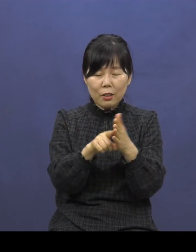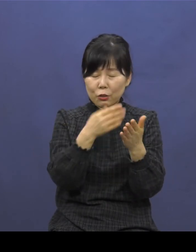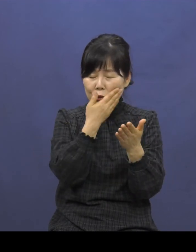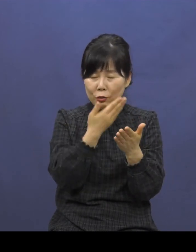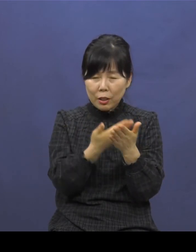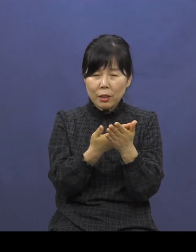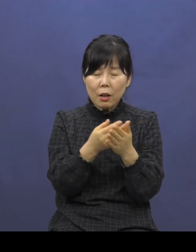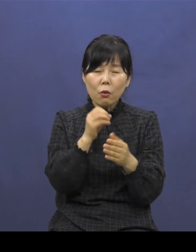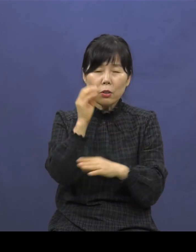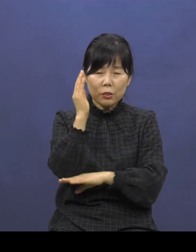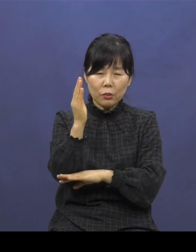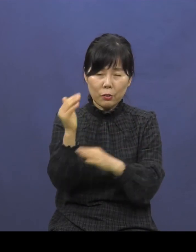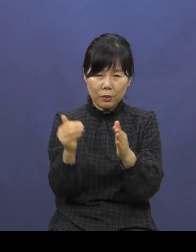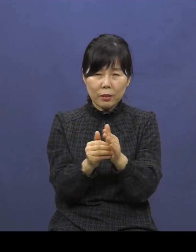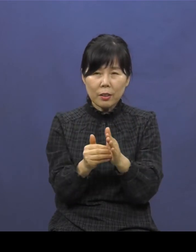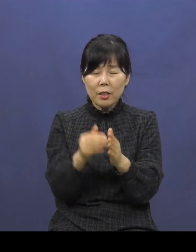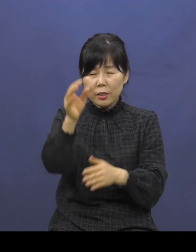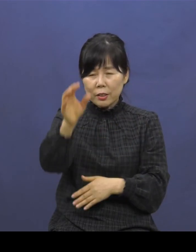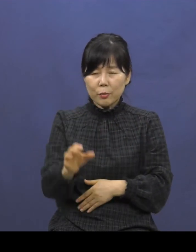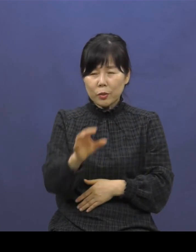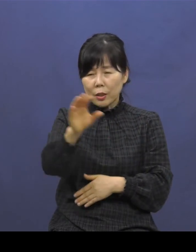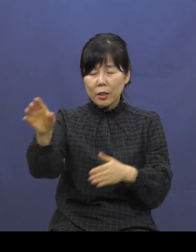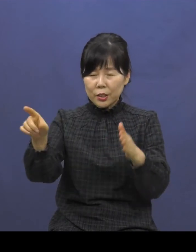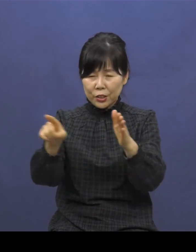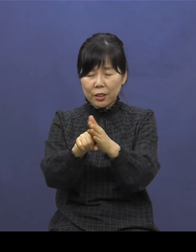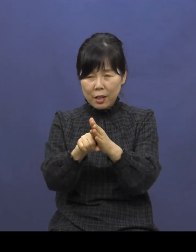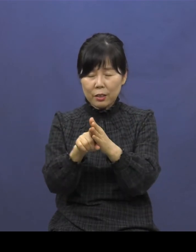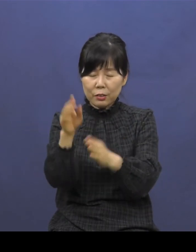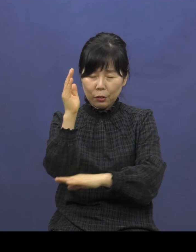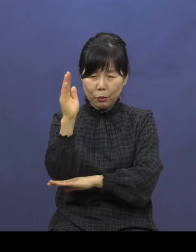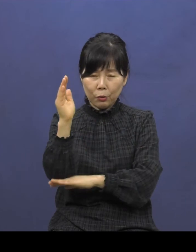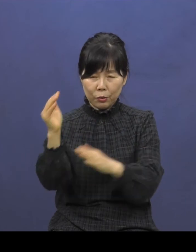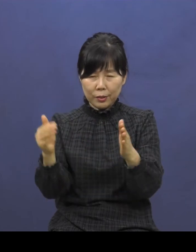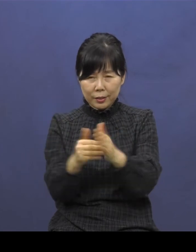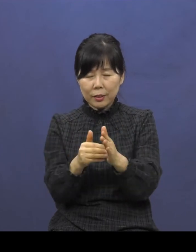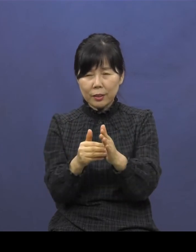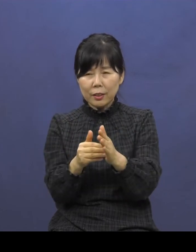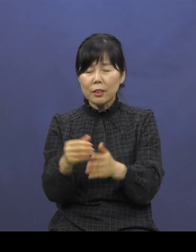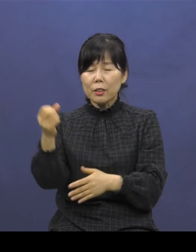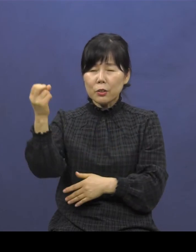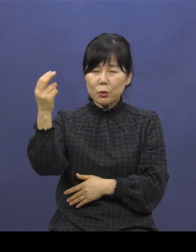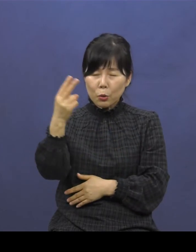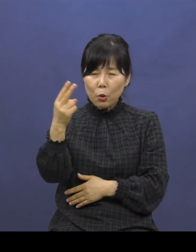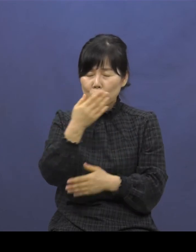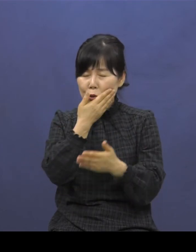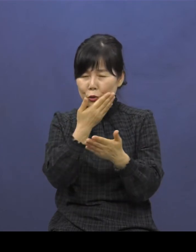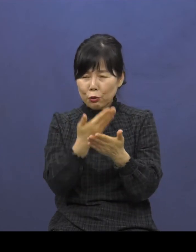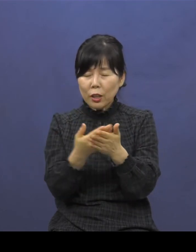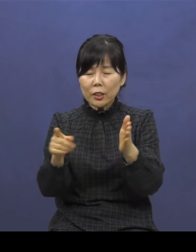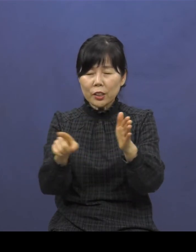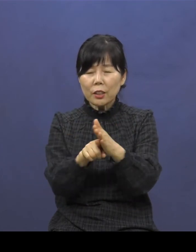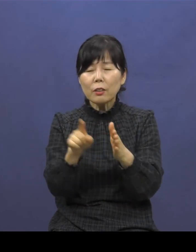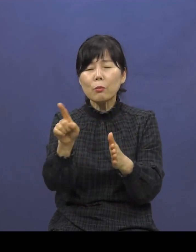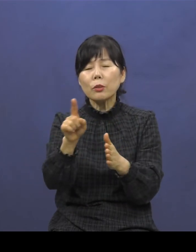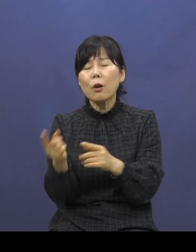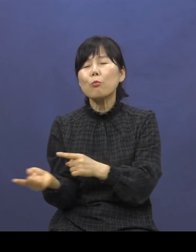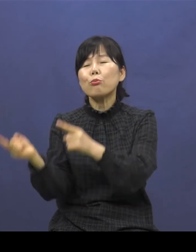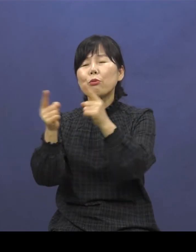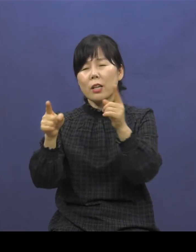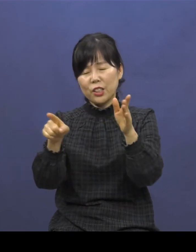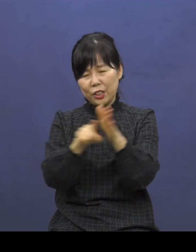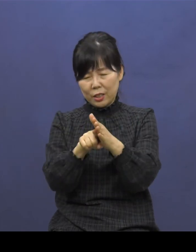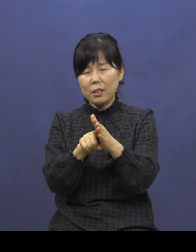말씀드렸어요. 정말 그것이 중요하다라는 것을 갖다가 십자가 신앙 말씀드렸어요. 그런데 또 하나 정말 중요한